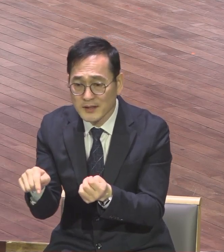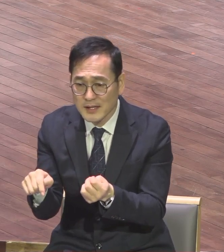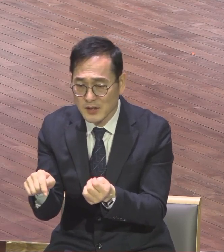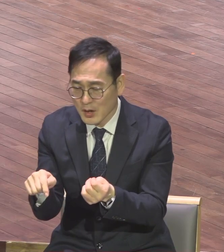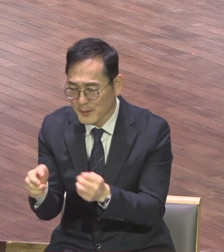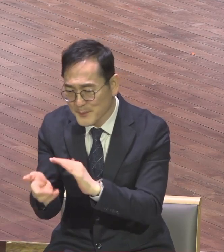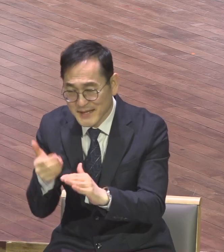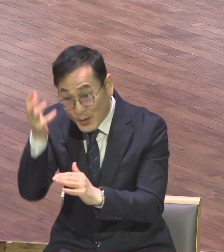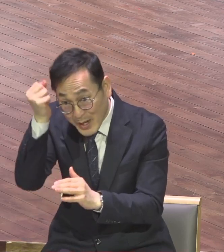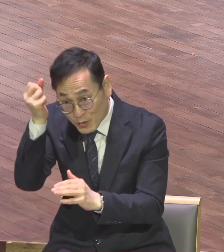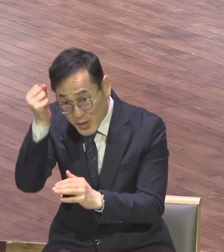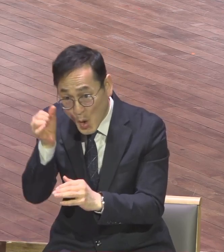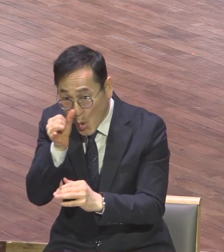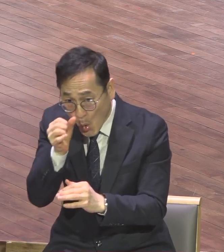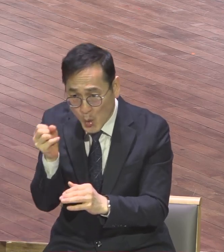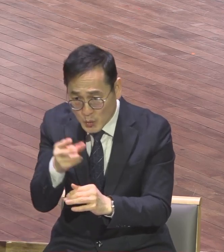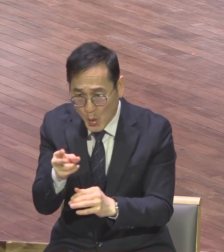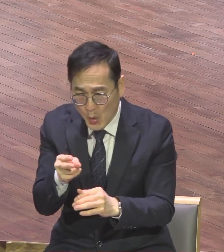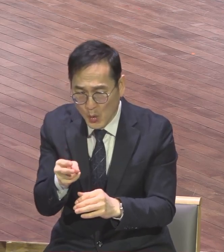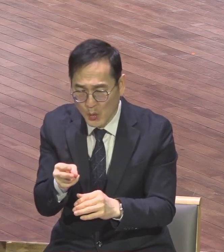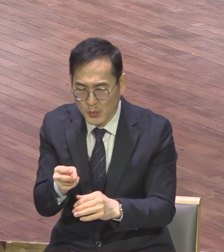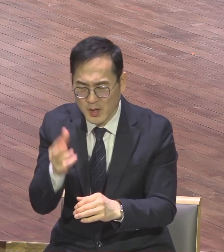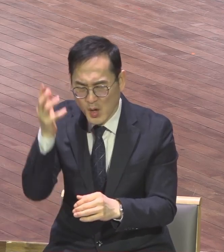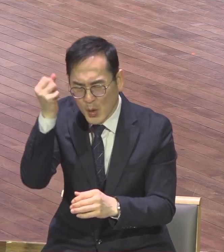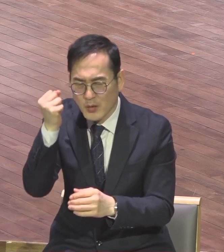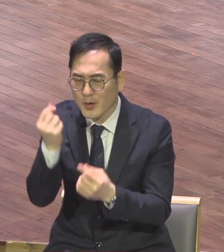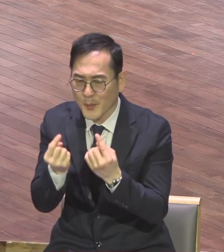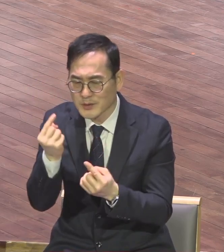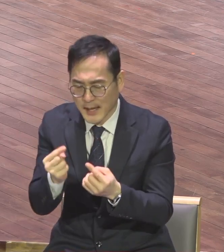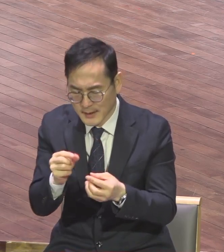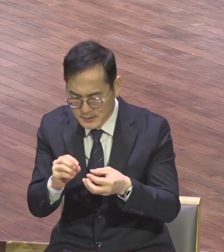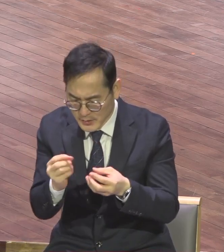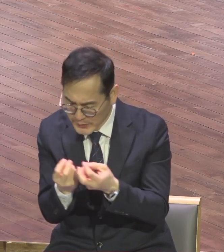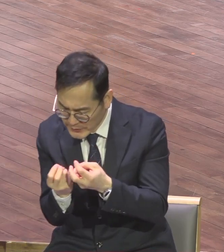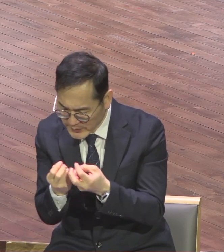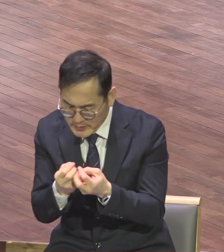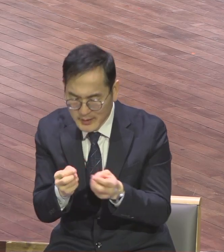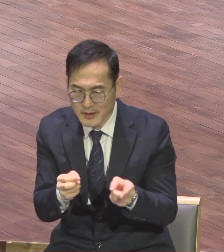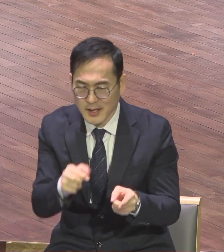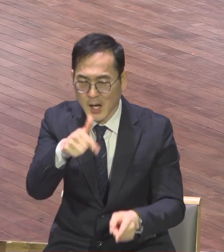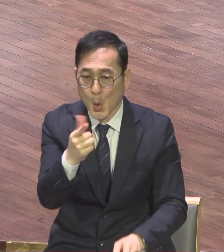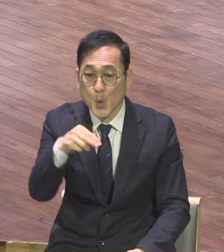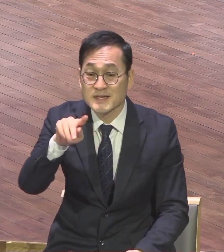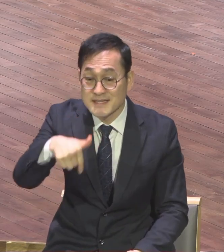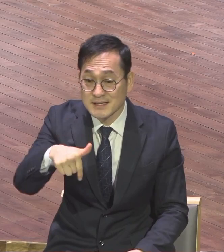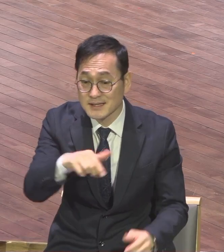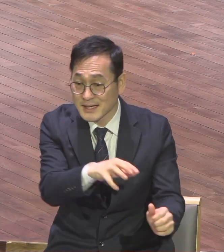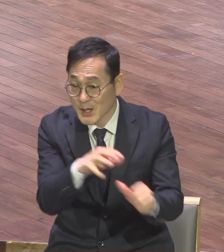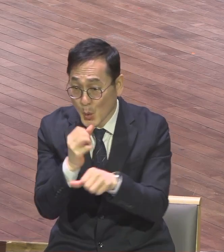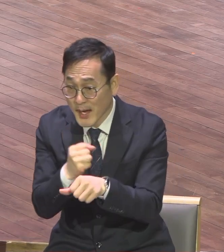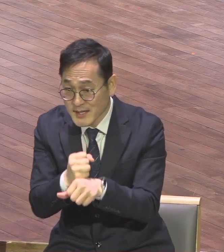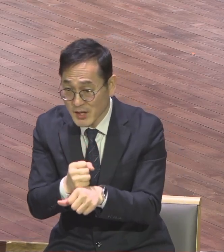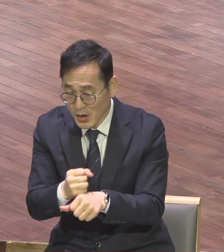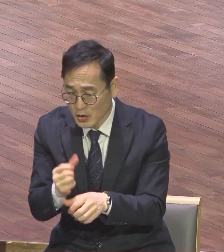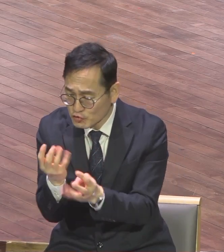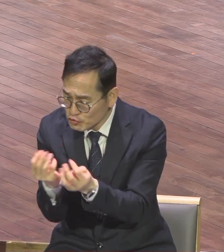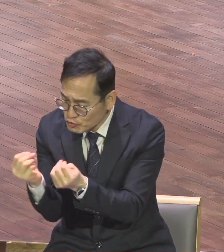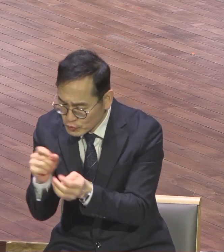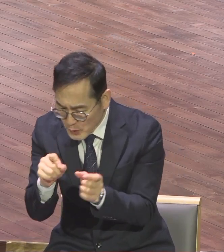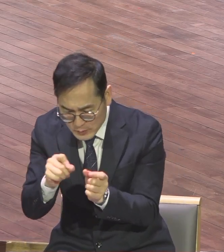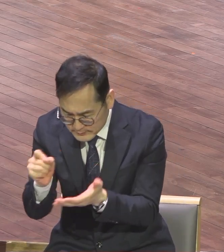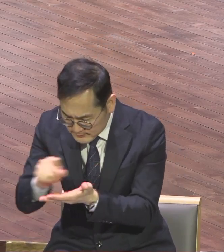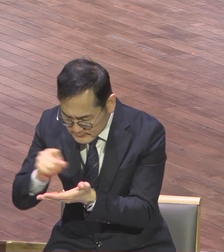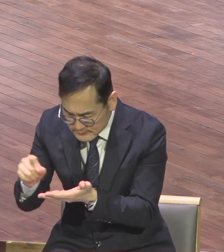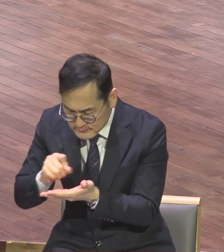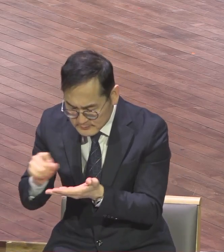연구한다고 풀어지는 것이 아니잖아요. 뭐 외워서 되는 것도 아니고 응용할 수가 없으니까요. 그때부터 이제 창조적 지혜를 구하는 겁니다. 기도를